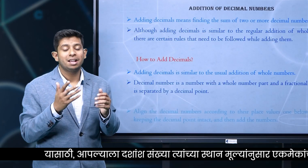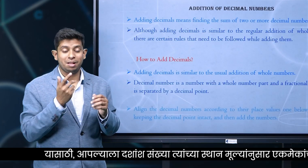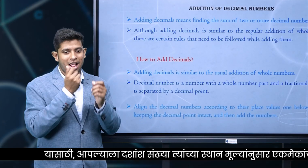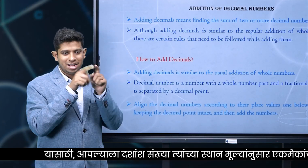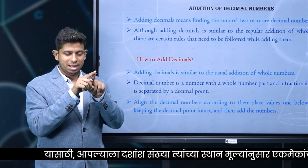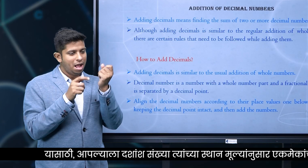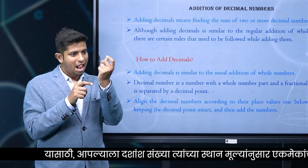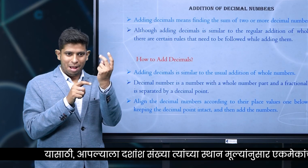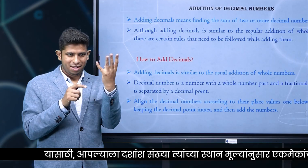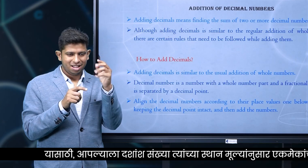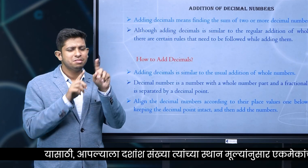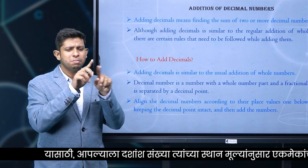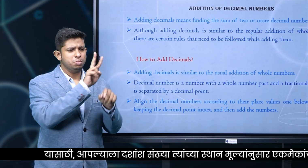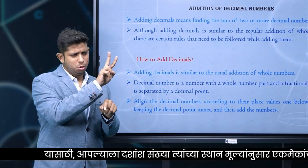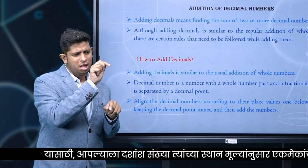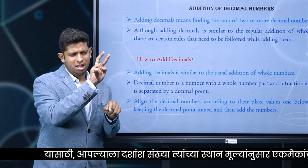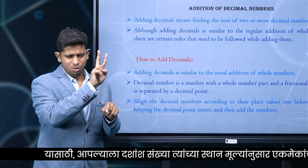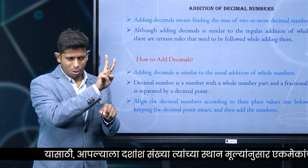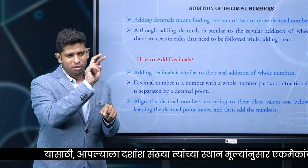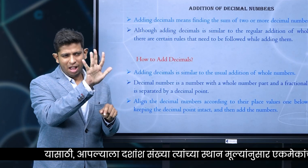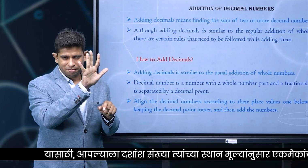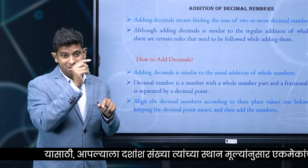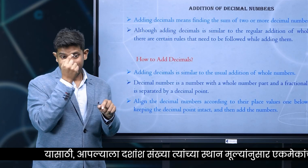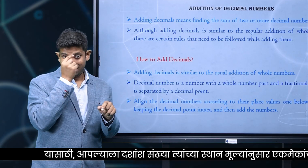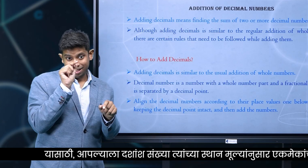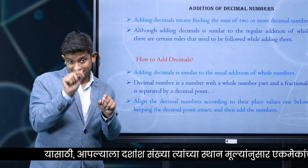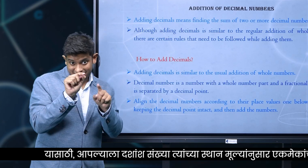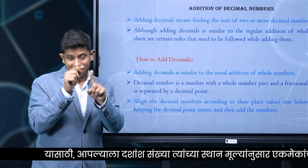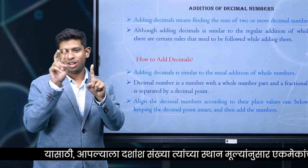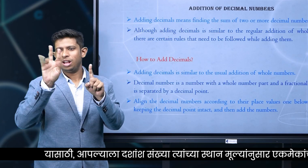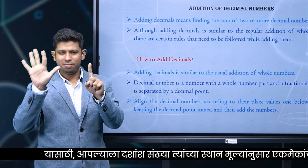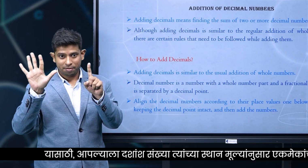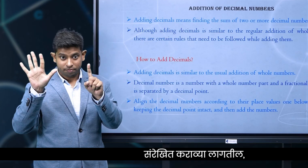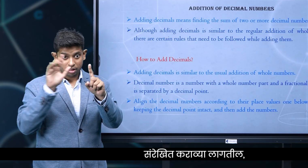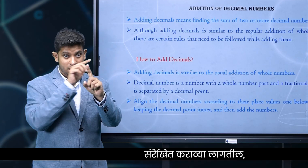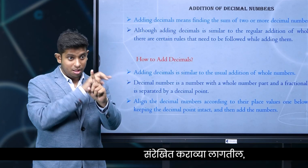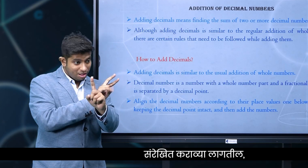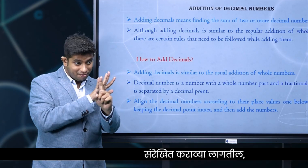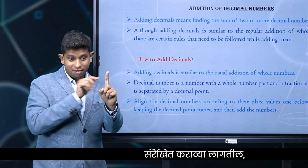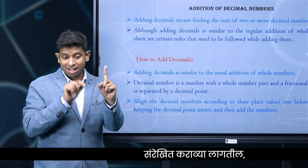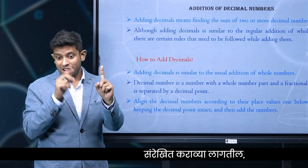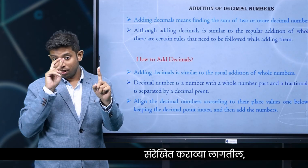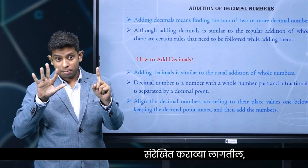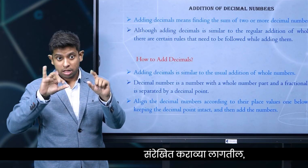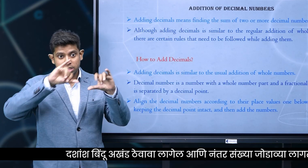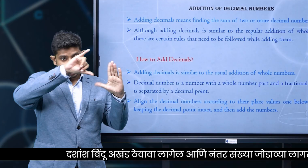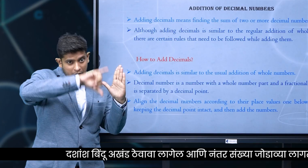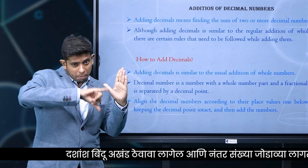यासाठी आपल्याला दशांश संख्या त्यांच्या स्थानमूल्यानुसार एकमेकांच्या खाली संरेखित कराव्या लागतील. दशांश